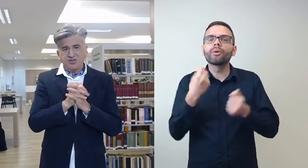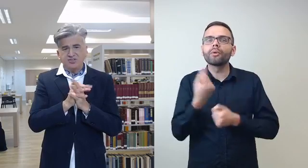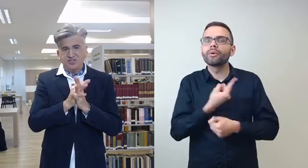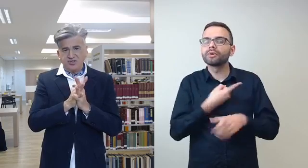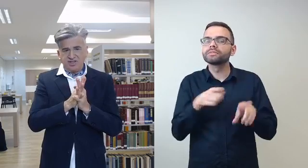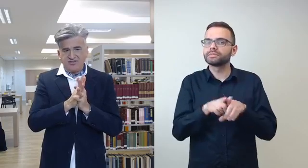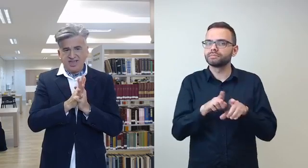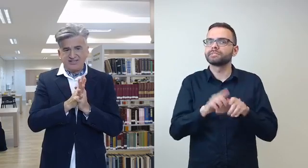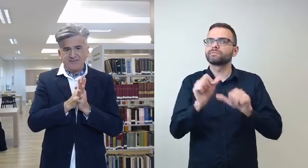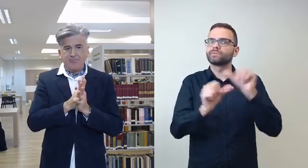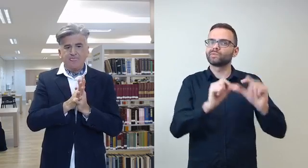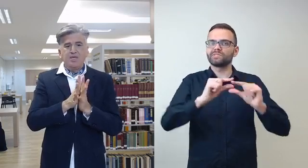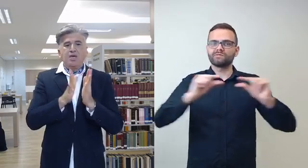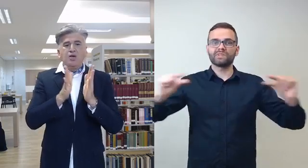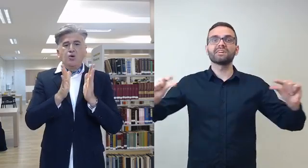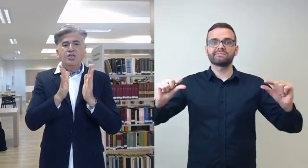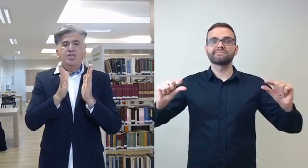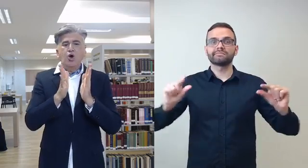mudar o sentido da frase?